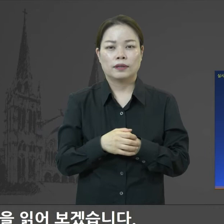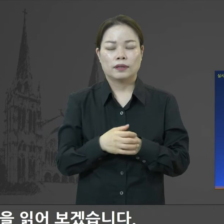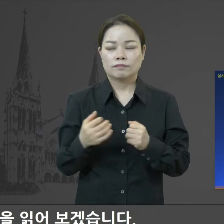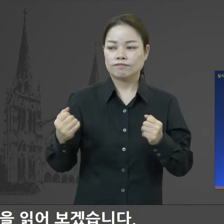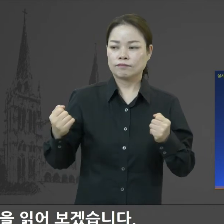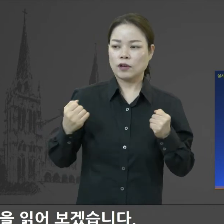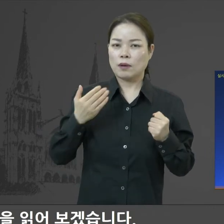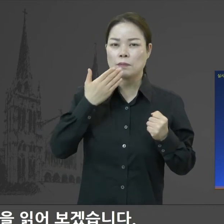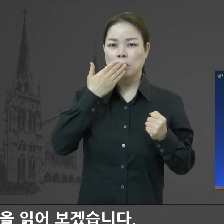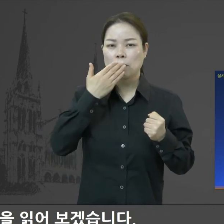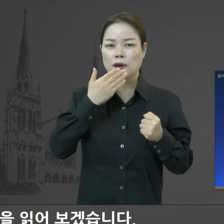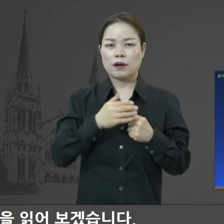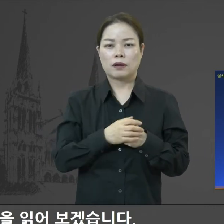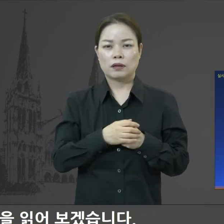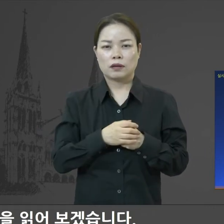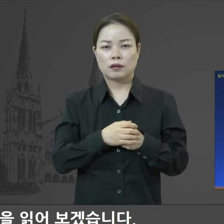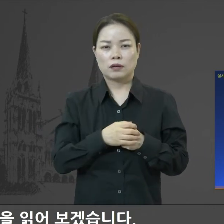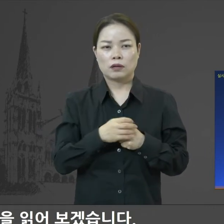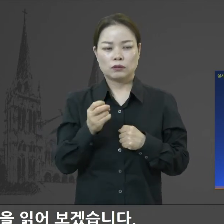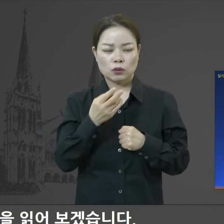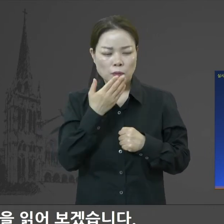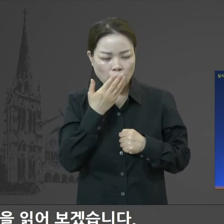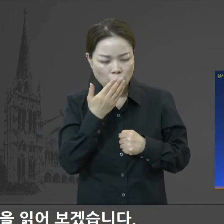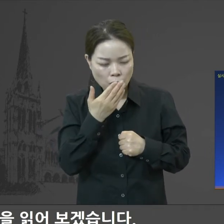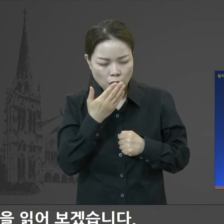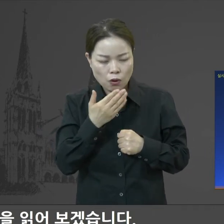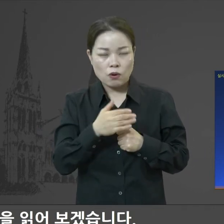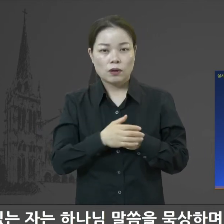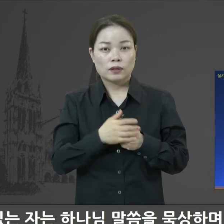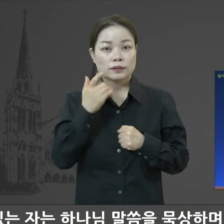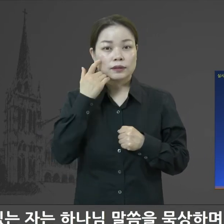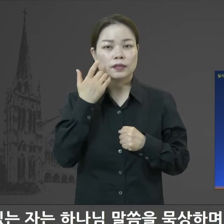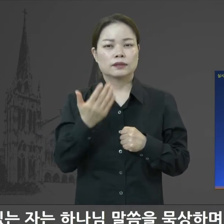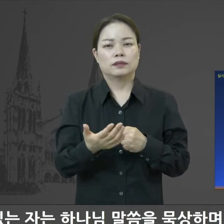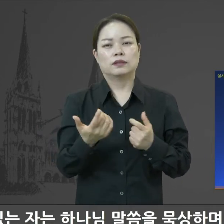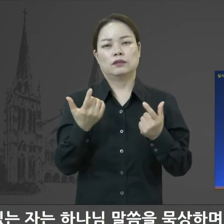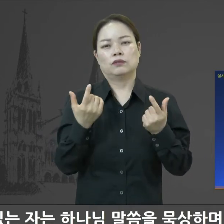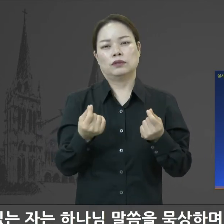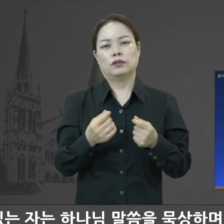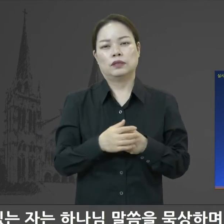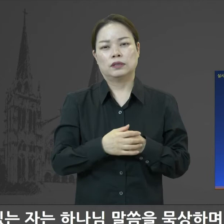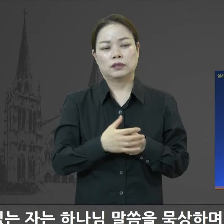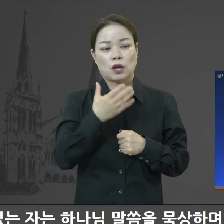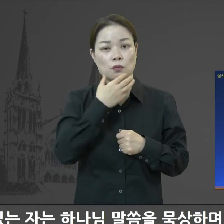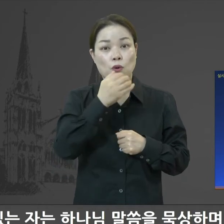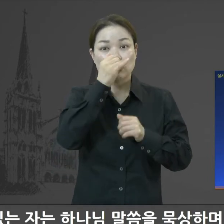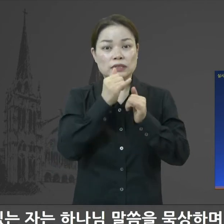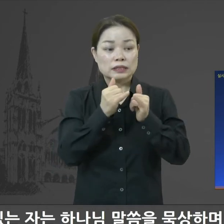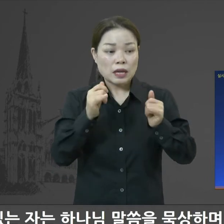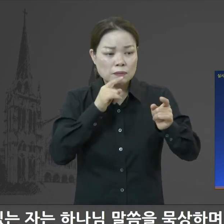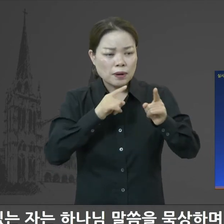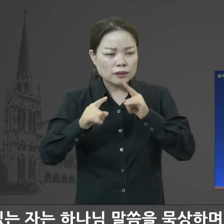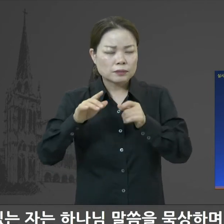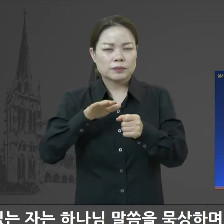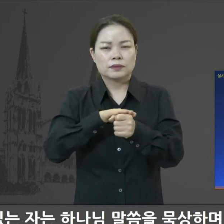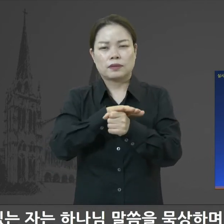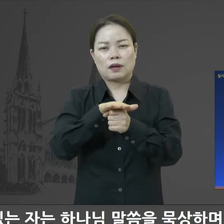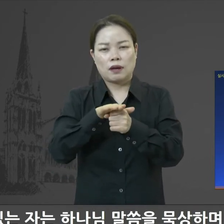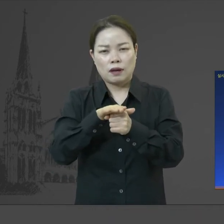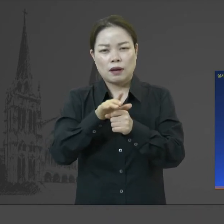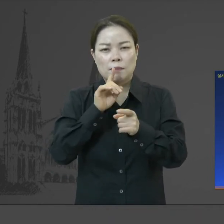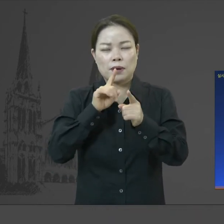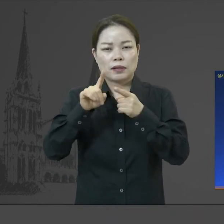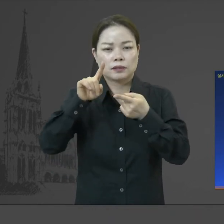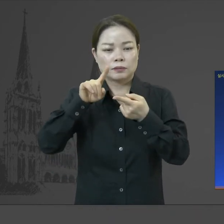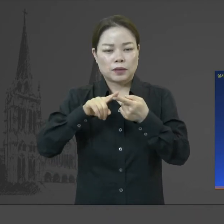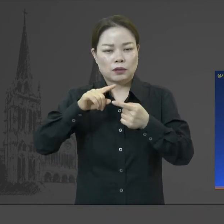건강한 음식을 먹으면 우리가 또 먹고 싶어서 또 먹고 하지 않습니까? 그와 똑같이 이 복 있는 사람은 말씀을 사랑하고 말씀을